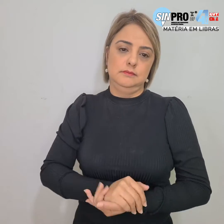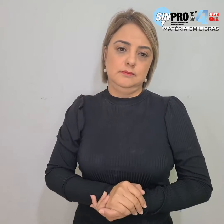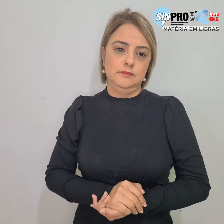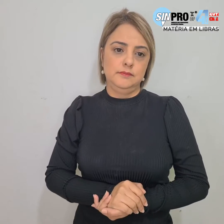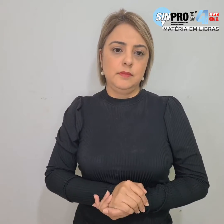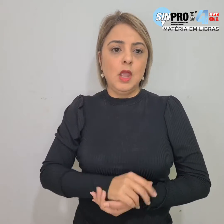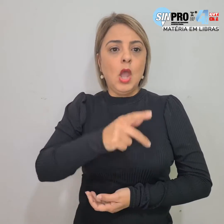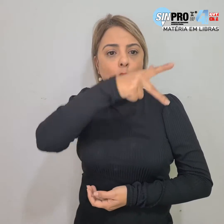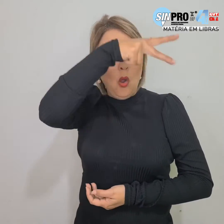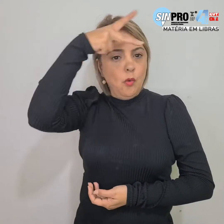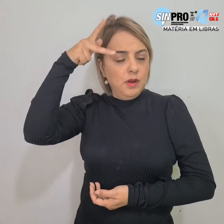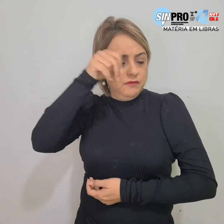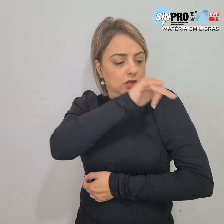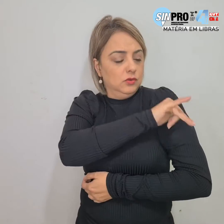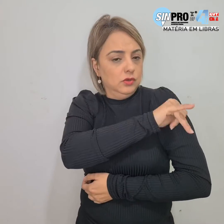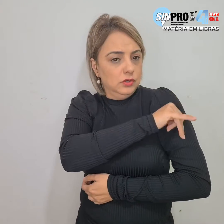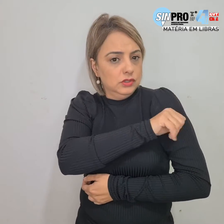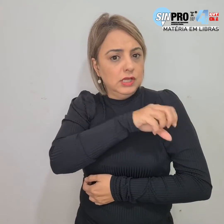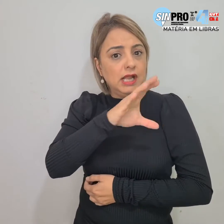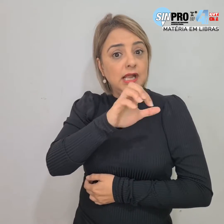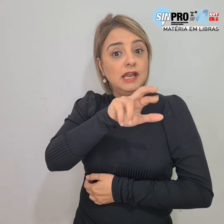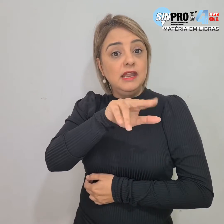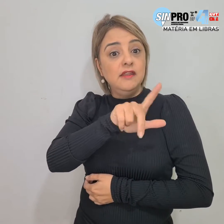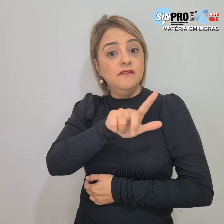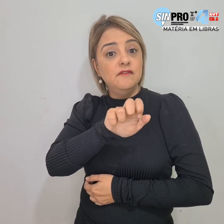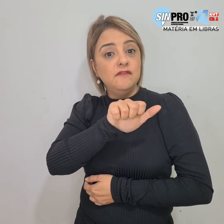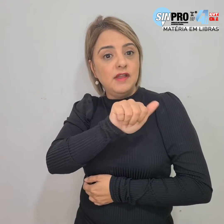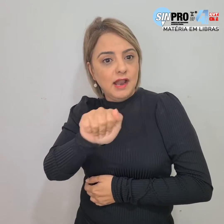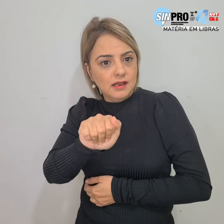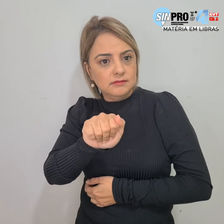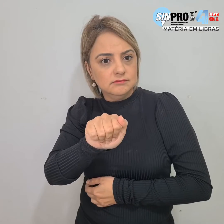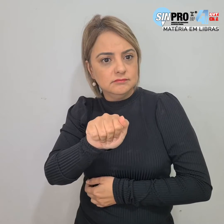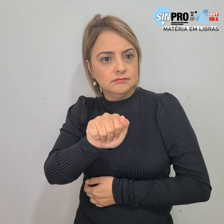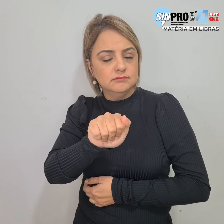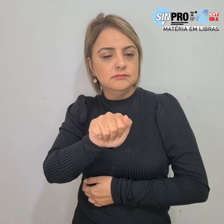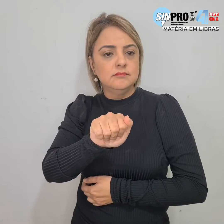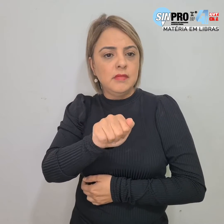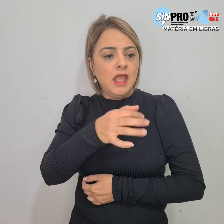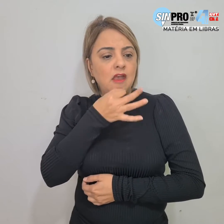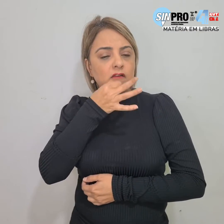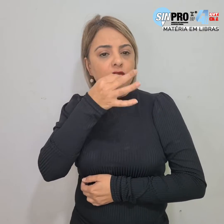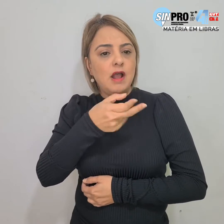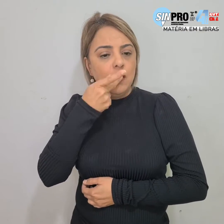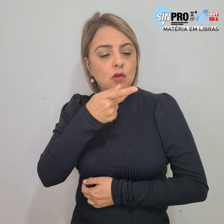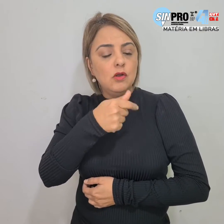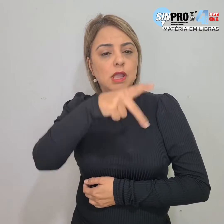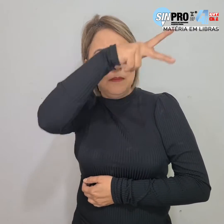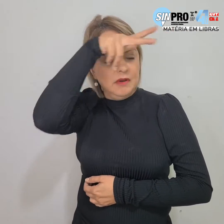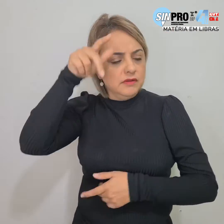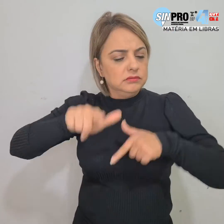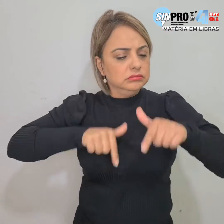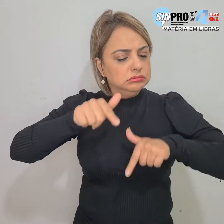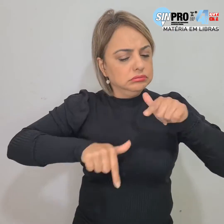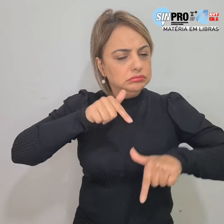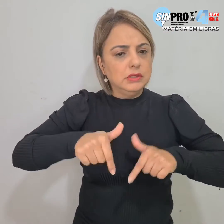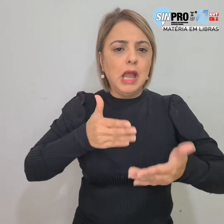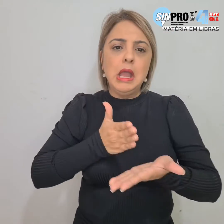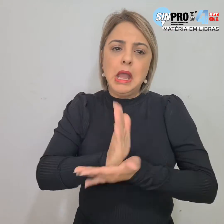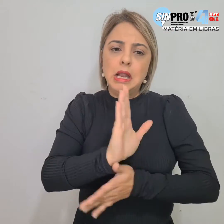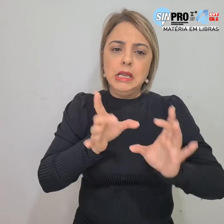Rio de Janeiro, Marcelo Crivella, do Republicanos, afirmou que a prefeitura trabalha para o aval da reabertura das escolas